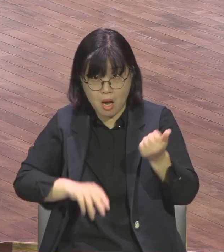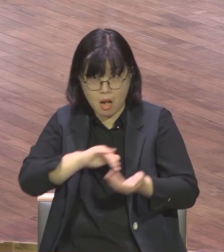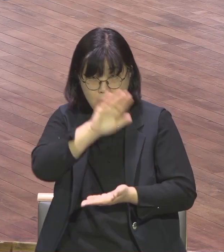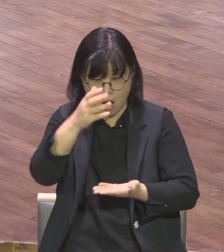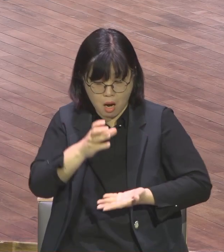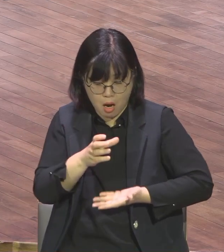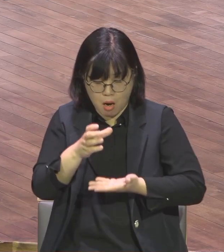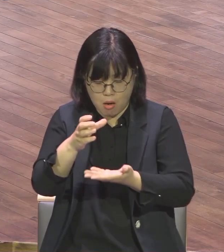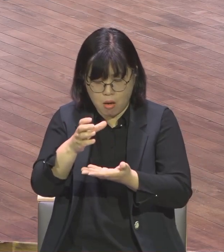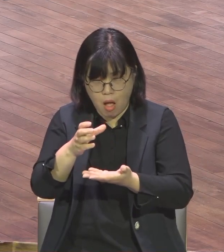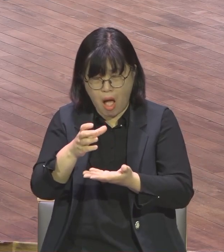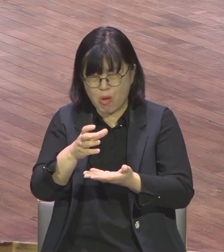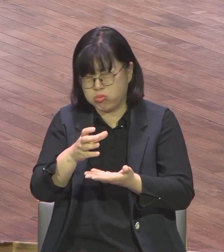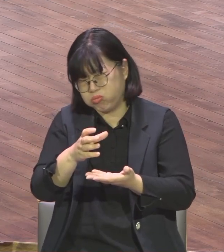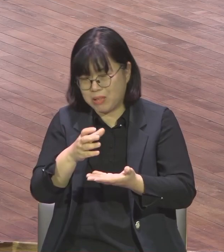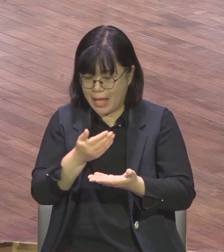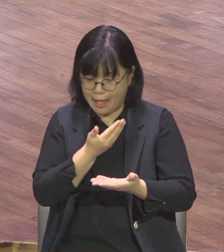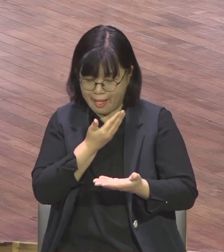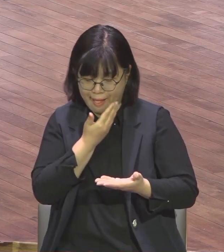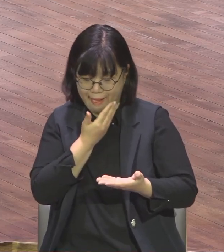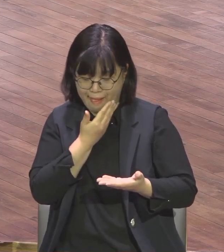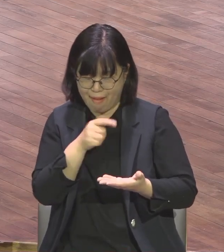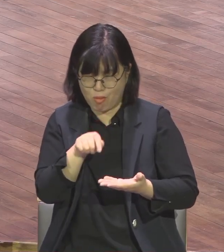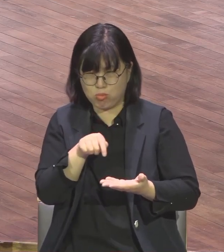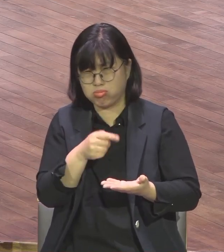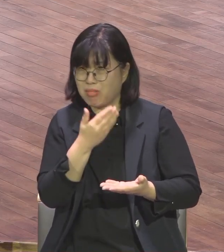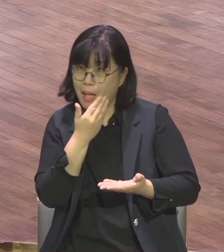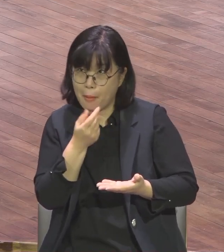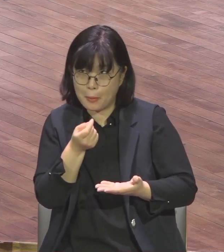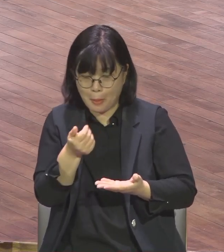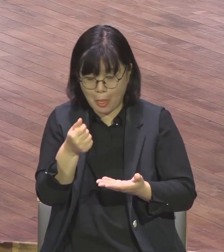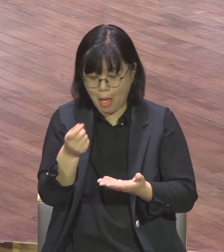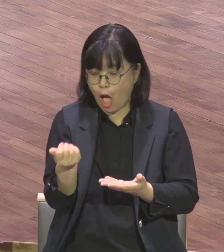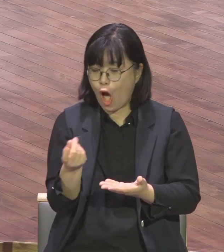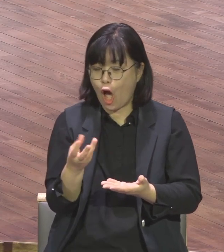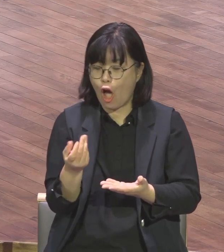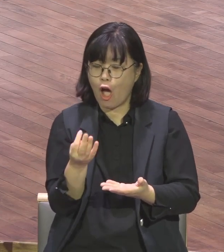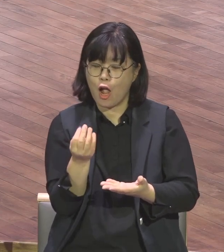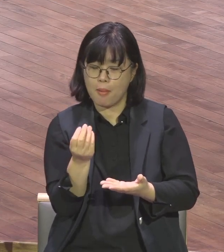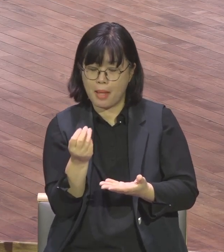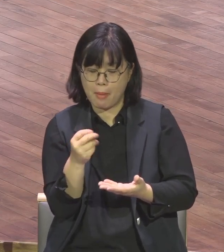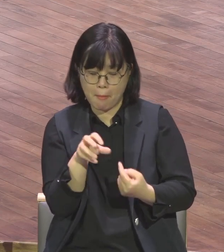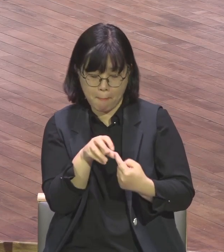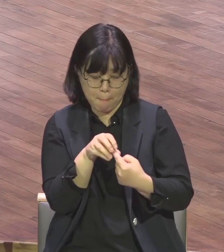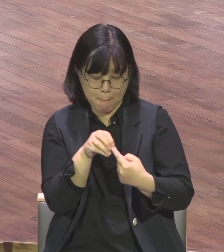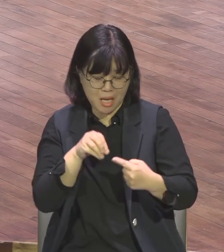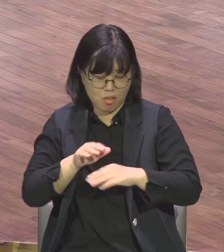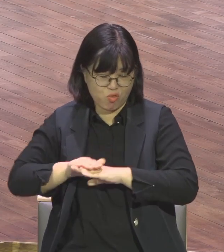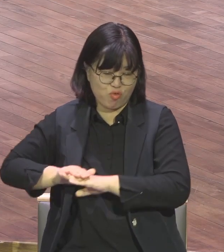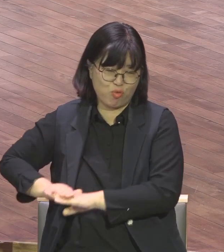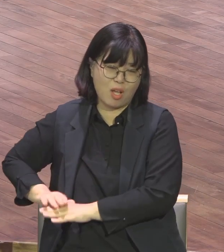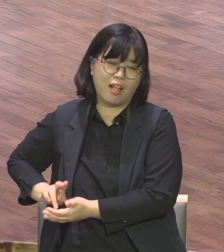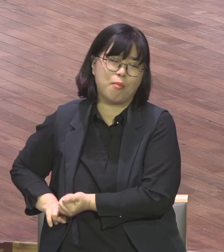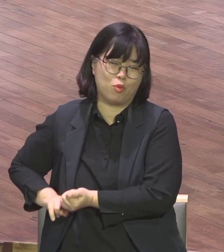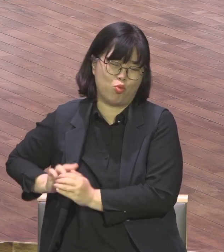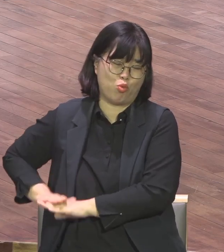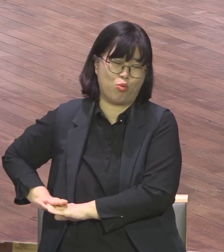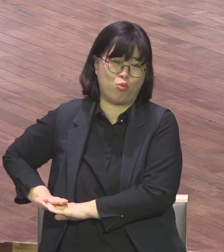아까워가지고 동기가 잘못된 동기니까 아까워서 얼마를 감추었어요. 구약 성경 이